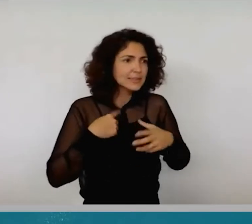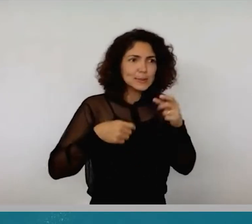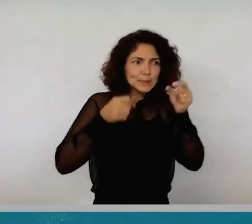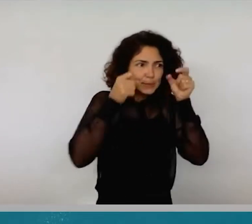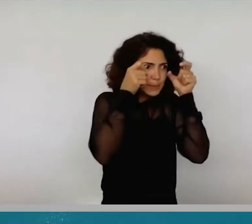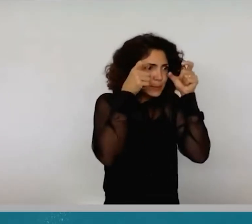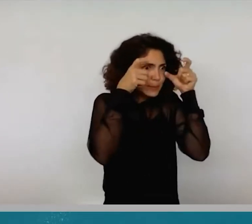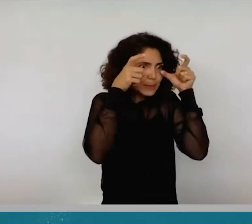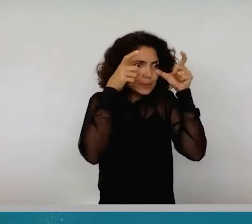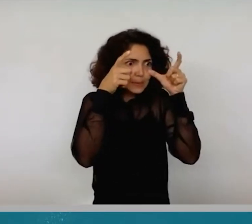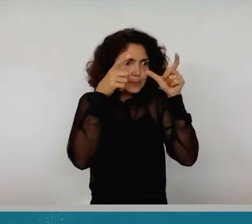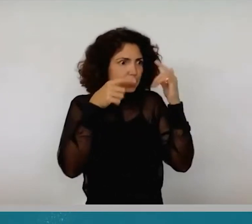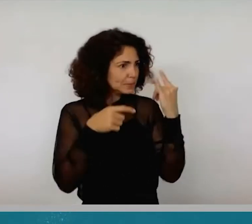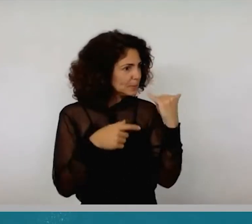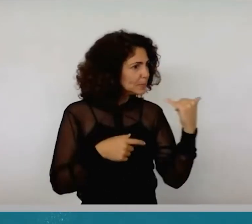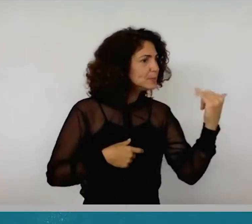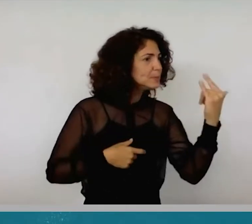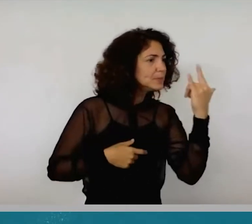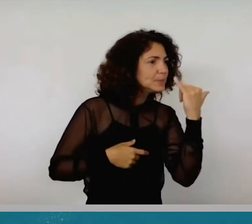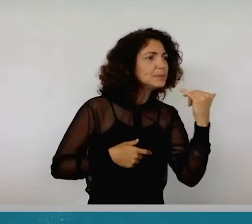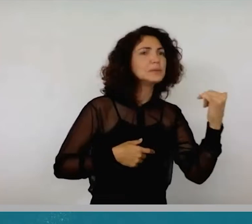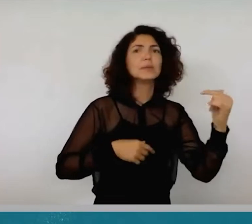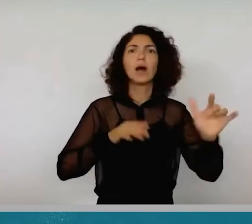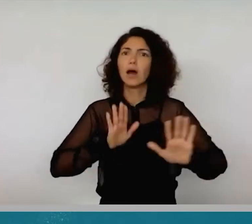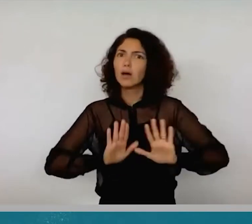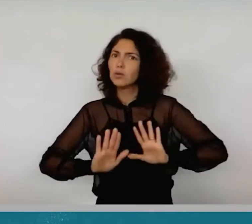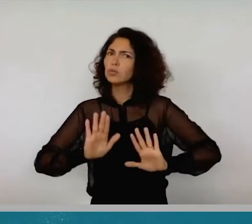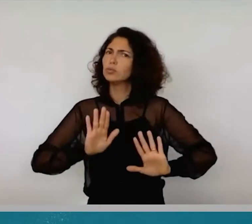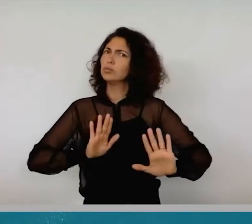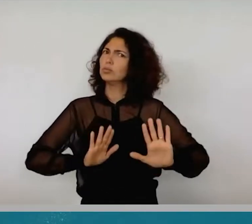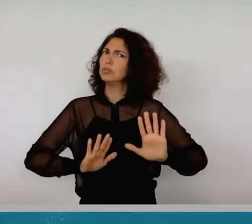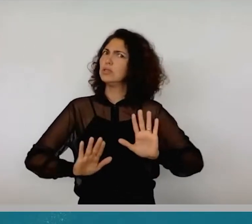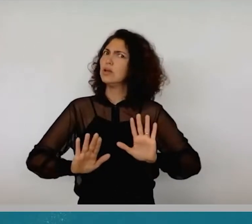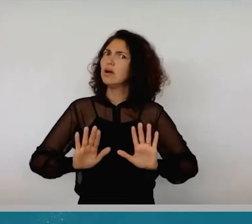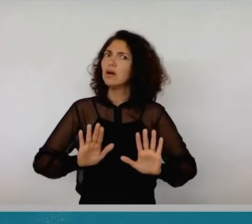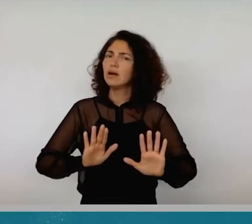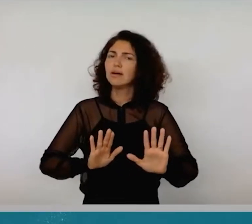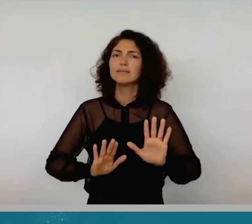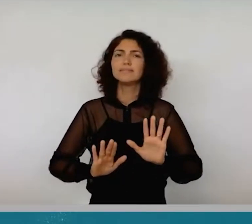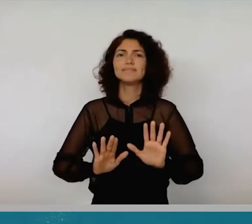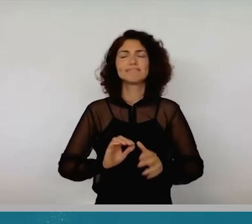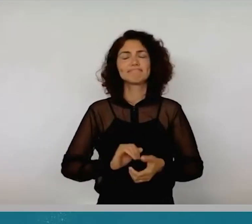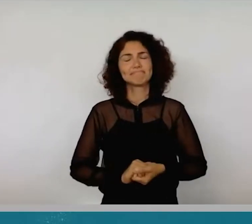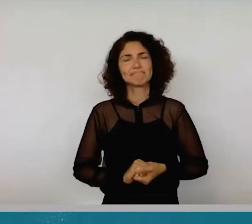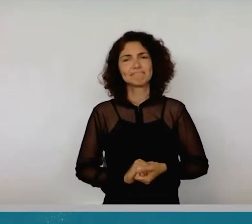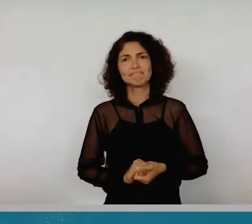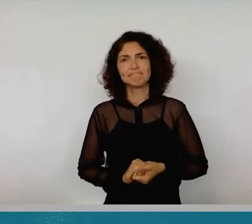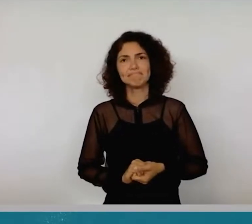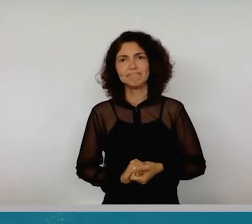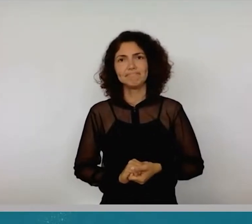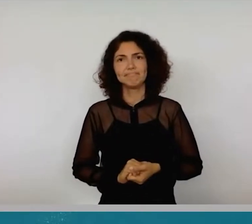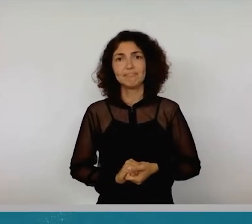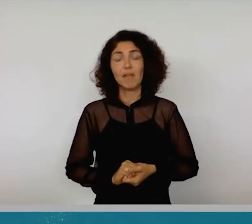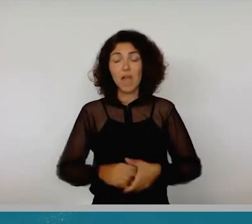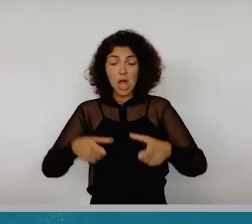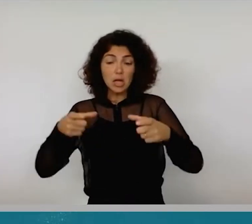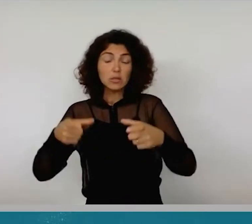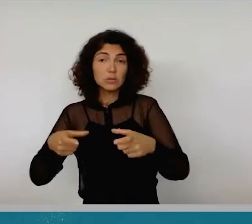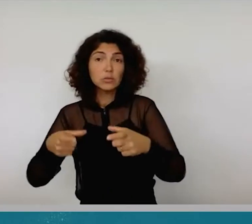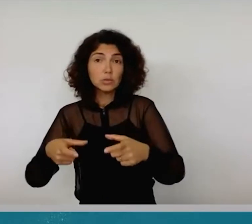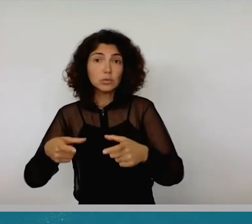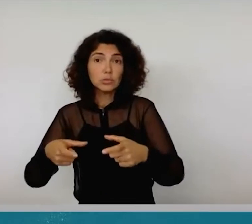da pele, se você se alimenta num ambiente que favorece esse tipo